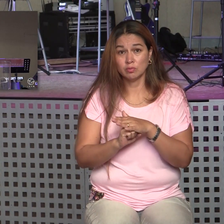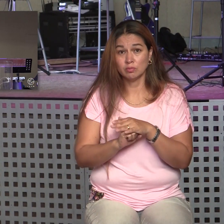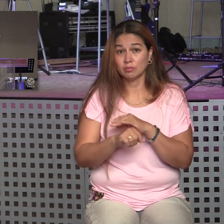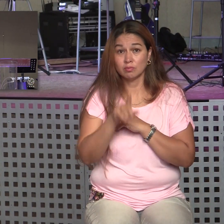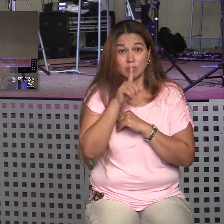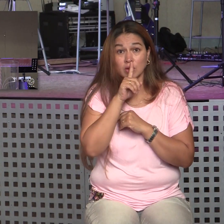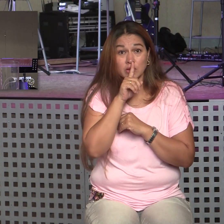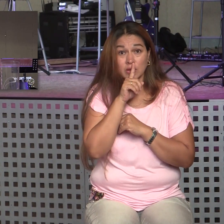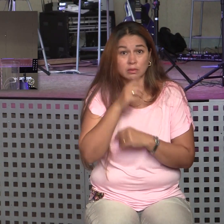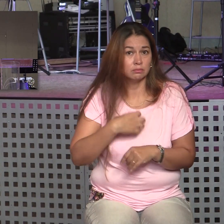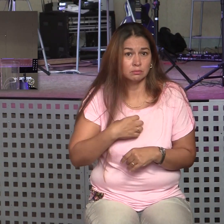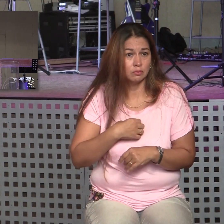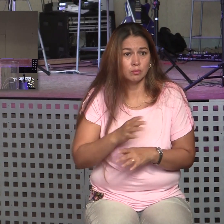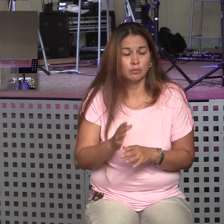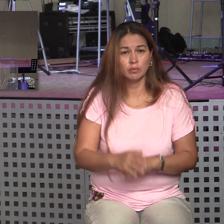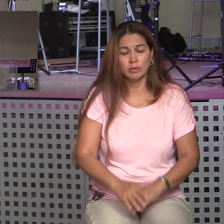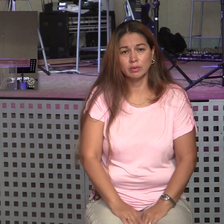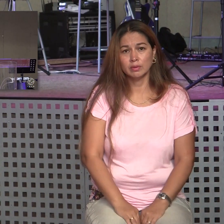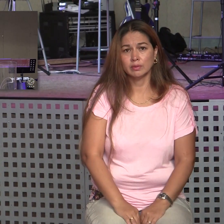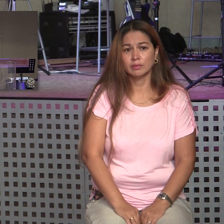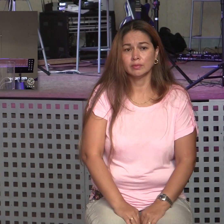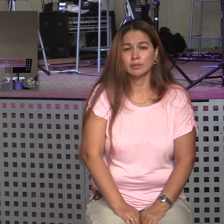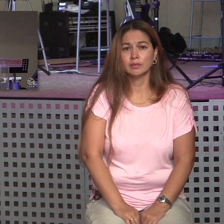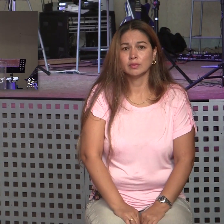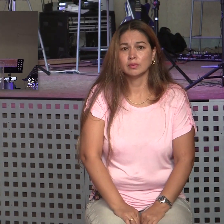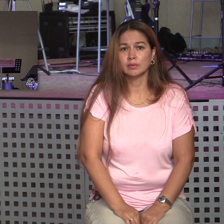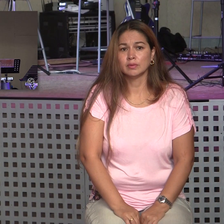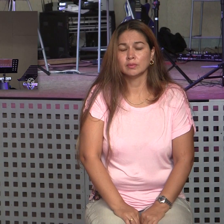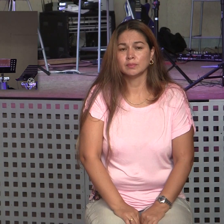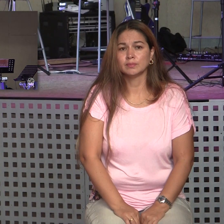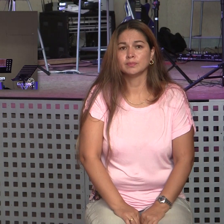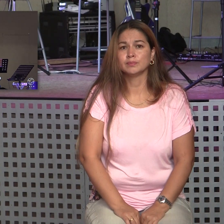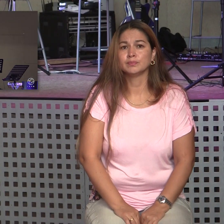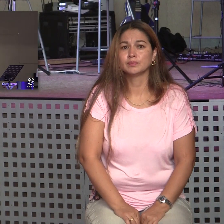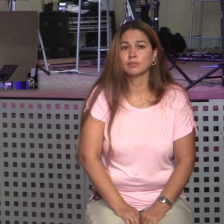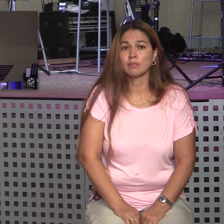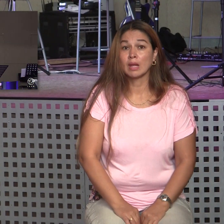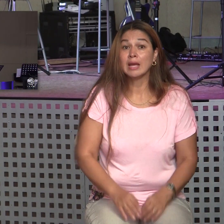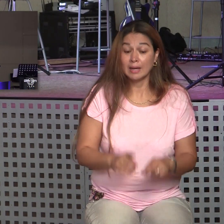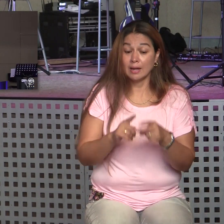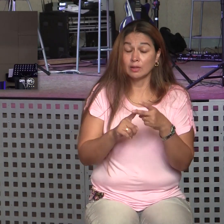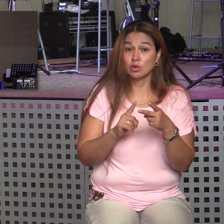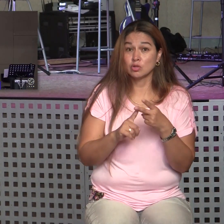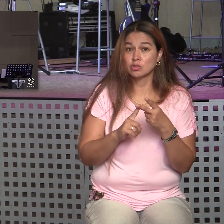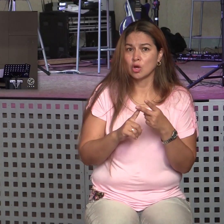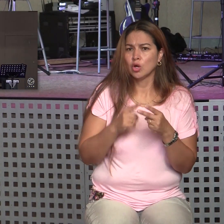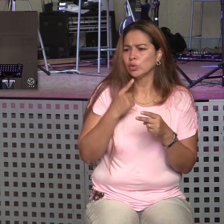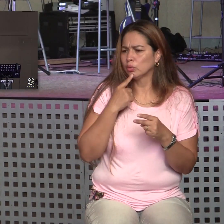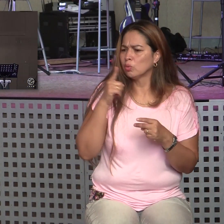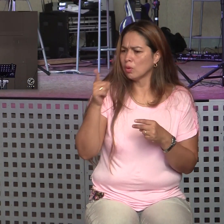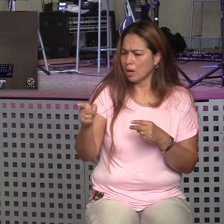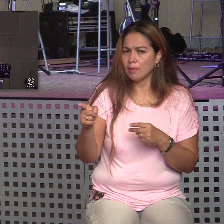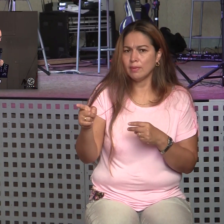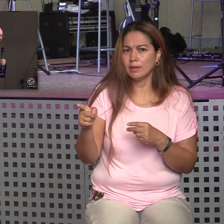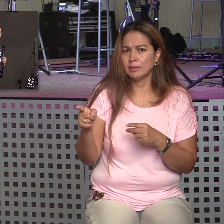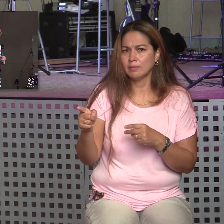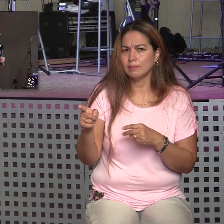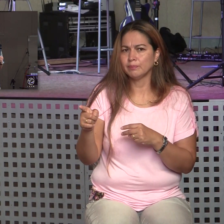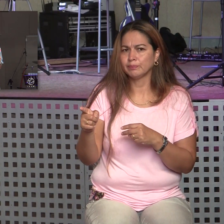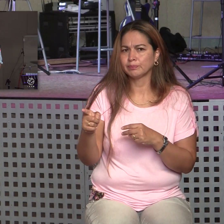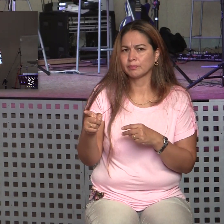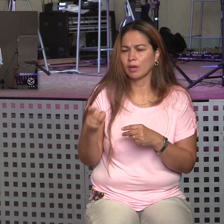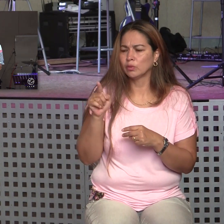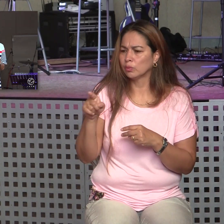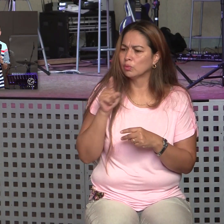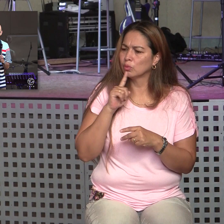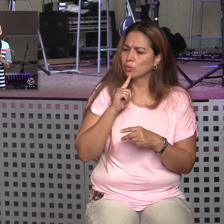callar. Ante cualquier circunstancia, ante cualquier problema, ante cualquier situación, alguien que es movido por el Espíritu Santo tiene que